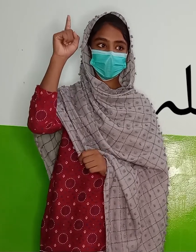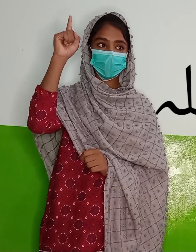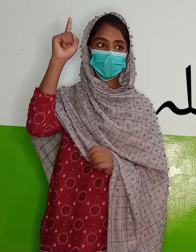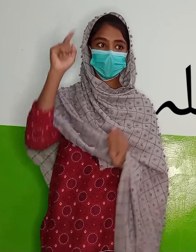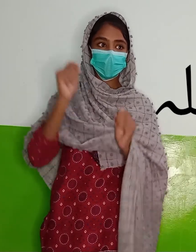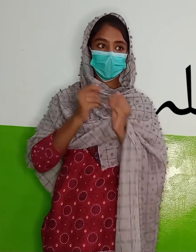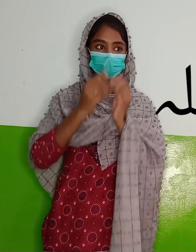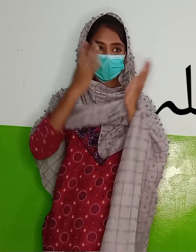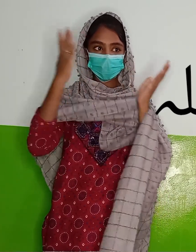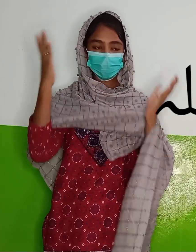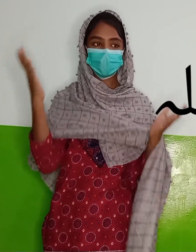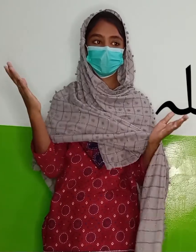اللہ اکبر،